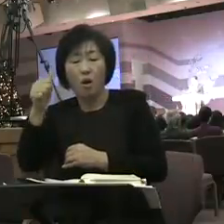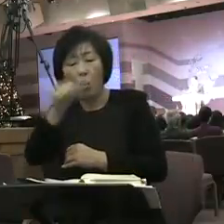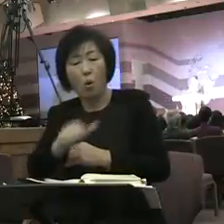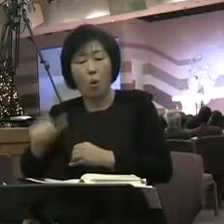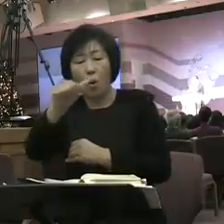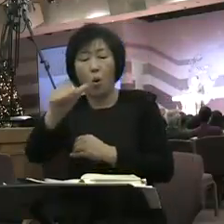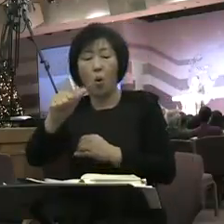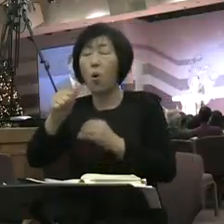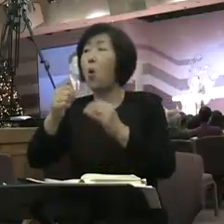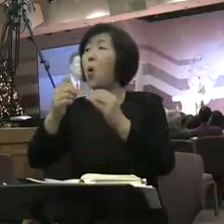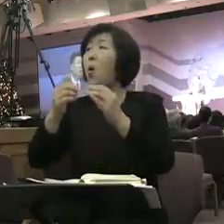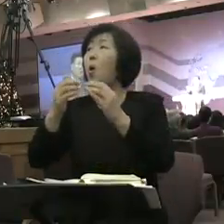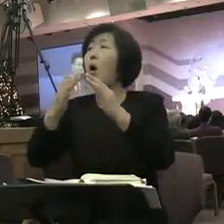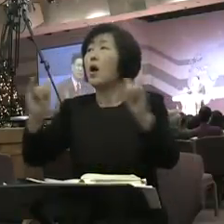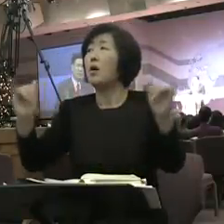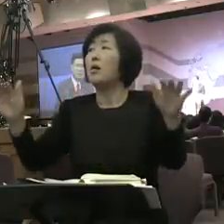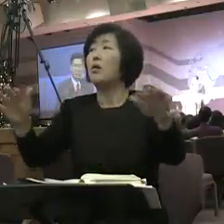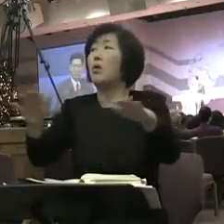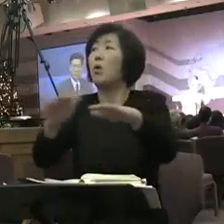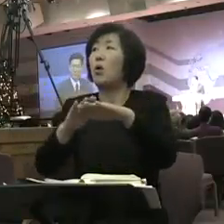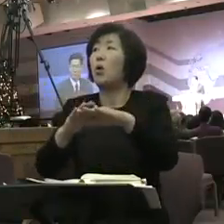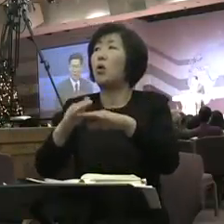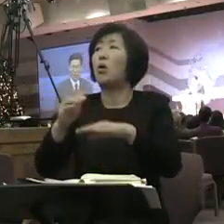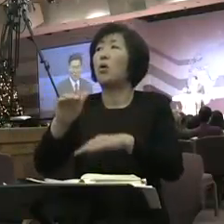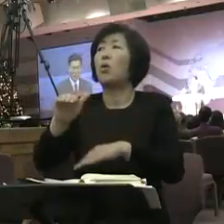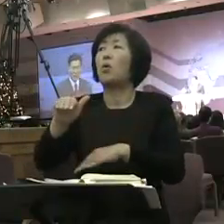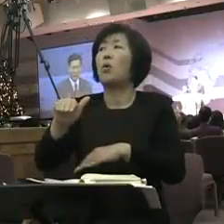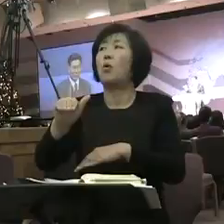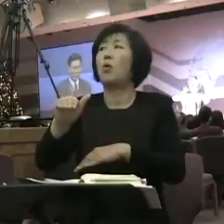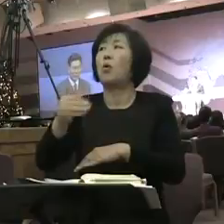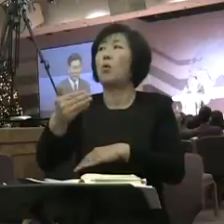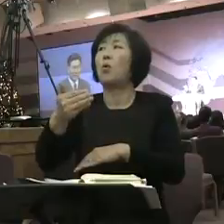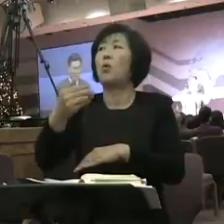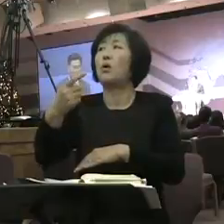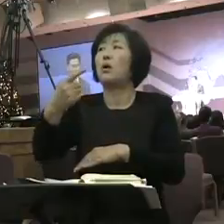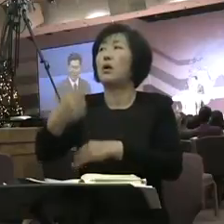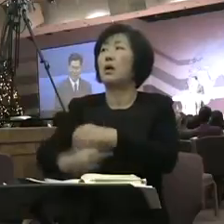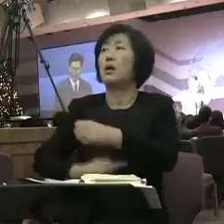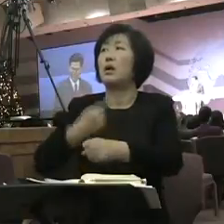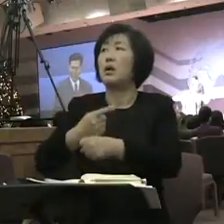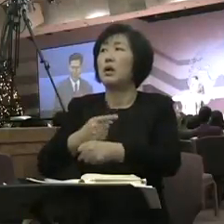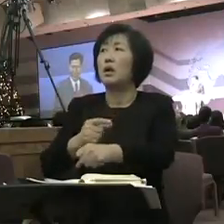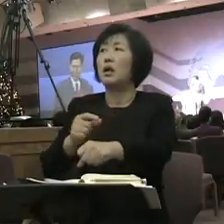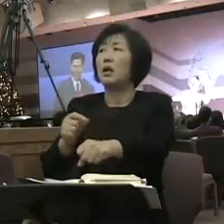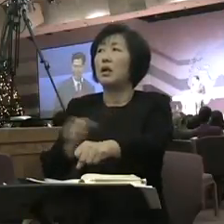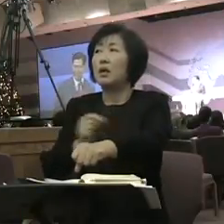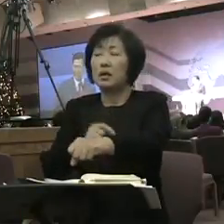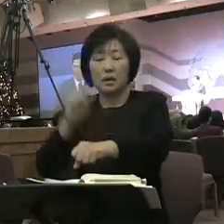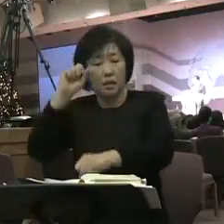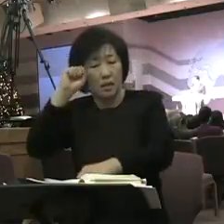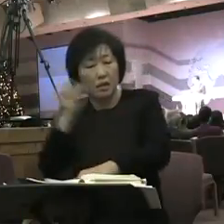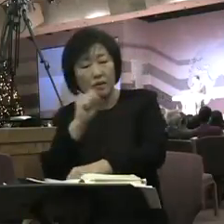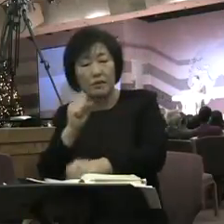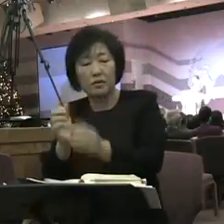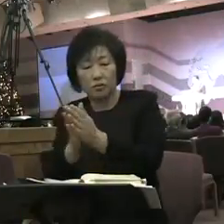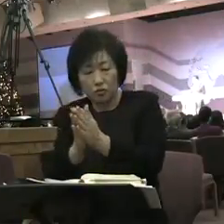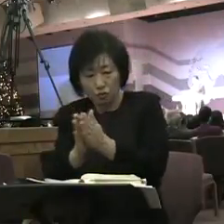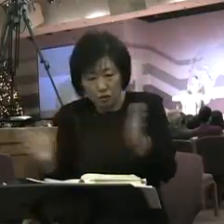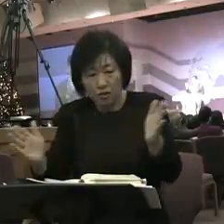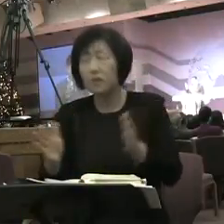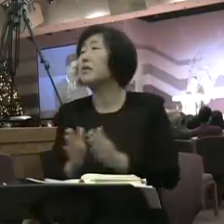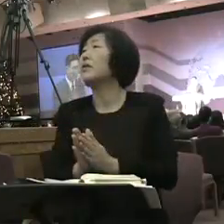교회인데 91년부터 이들이 여러분들이 하고 있는 이 특세를 그들이 시작했어요.